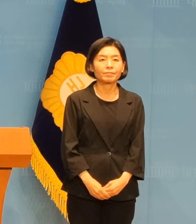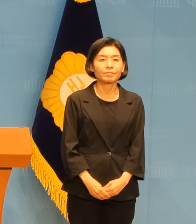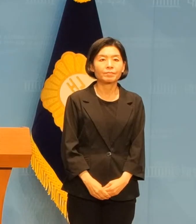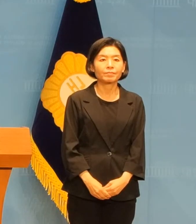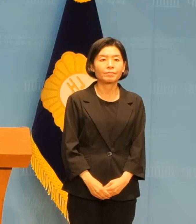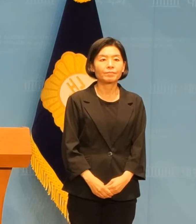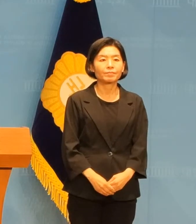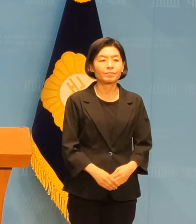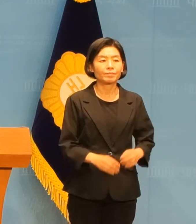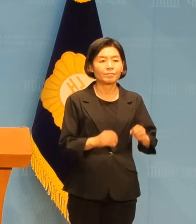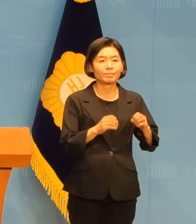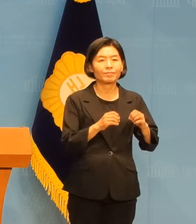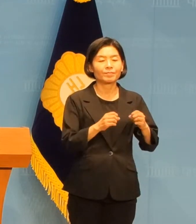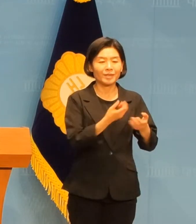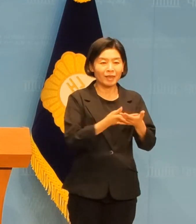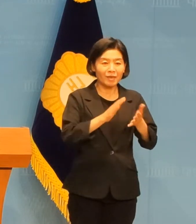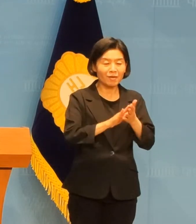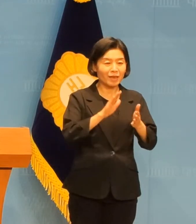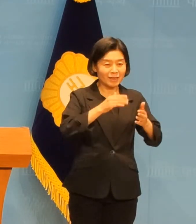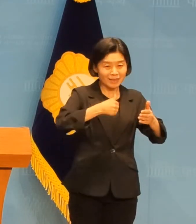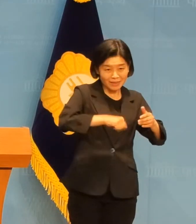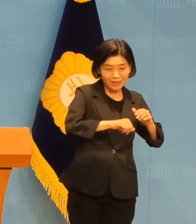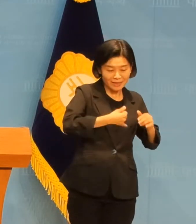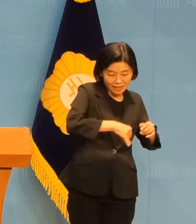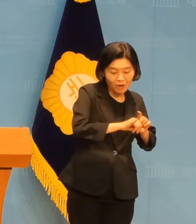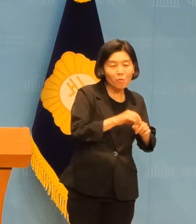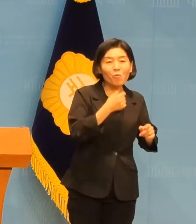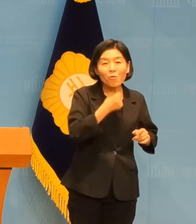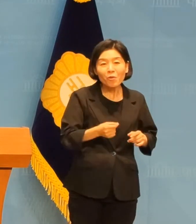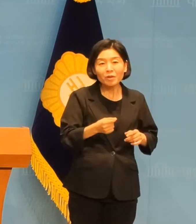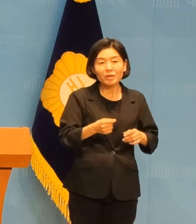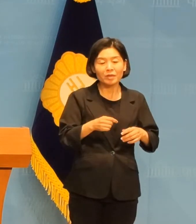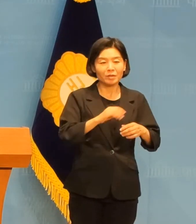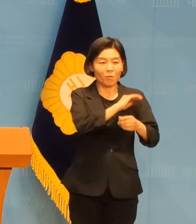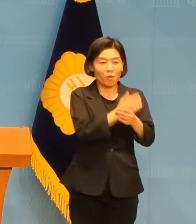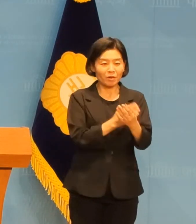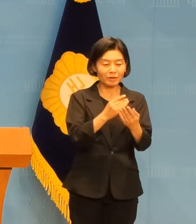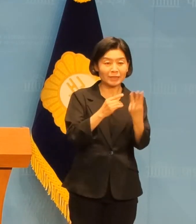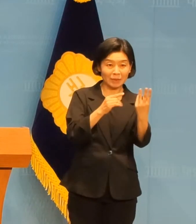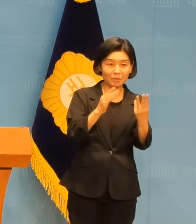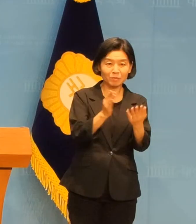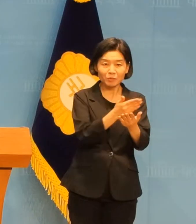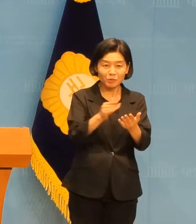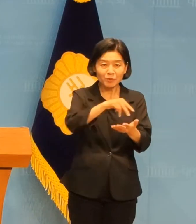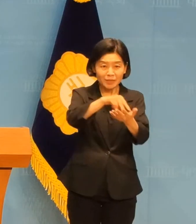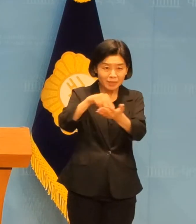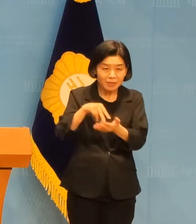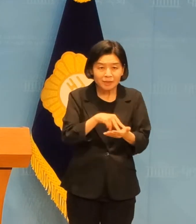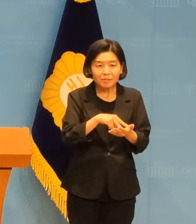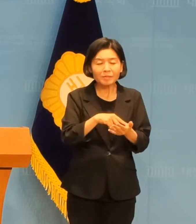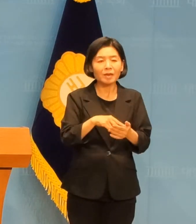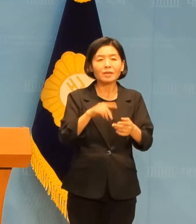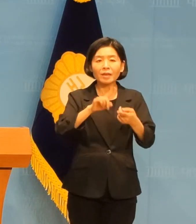개딸이 원하는 대로 삼권 분립과 사법 파괴에 앞장서는 민주당과 이재명 정권.